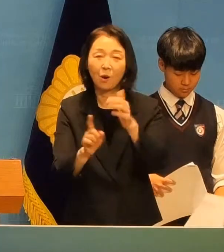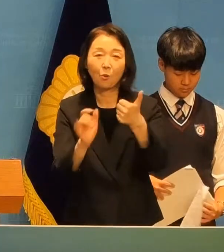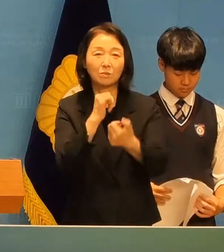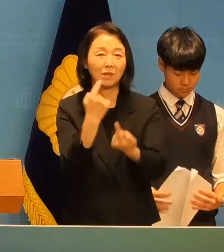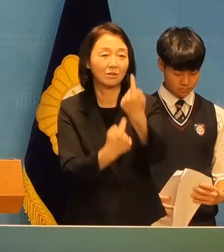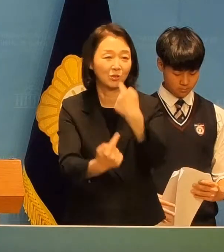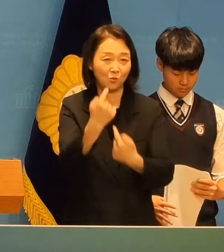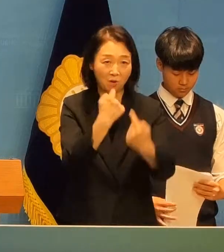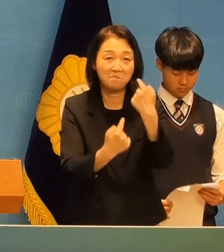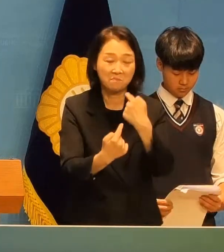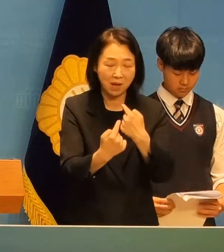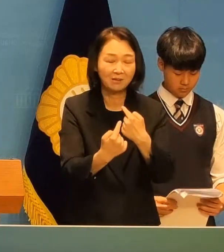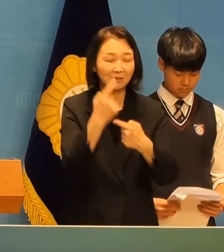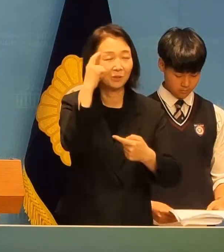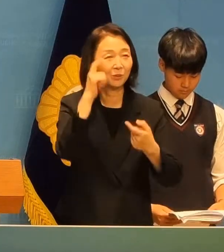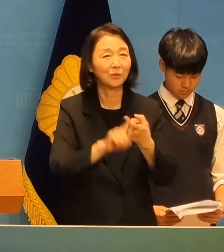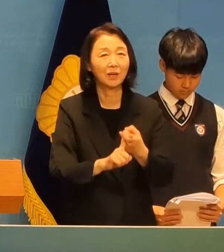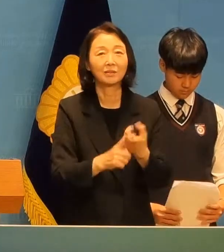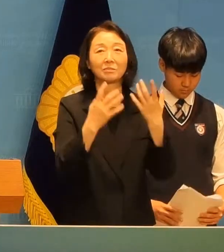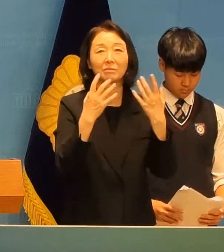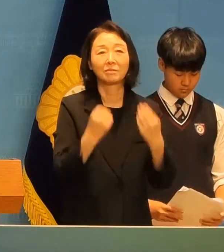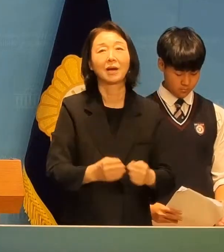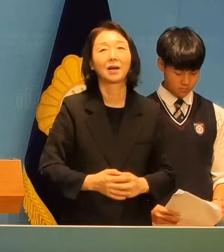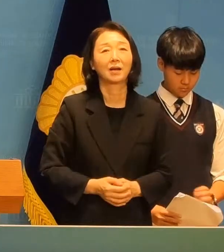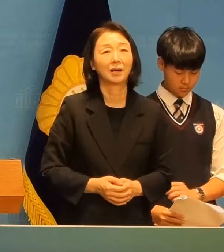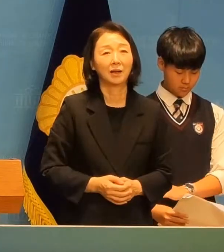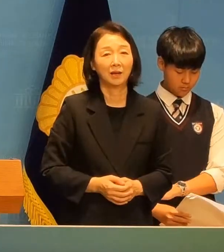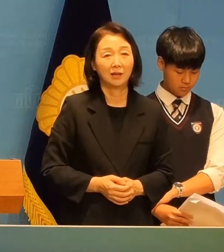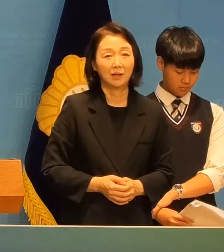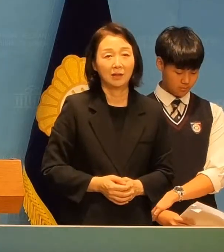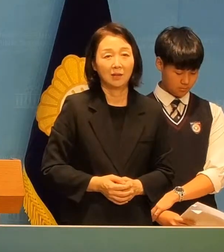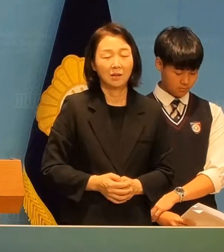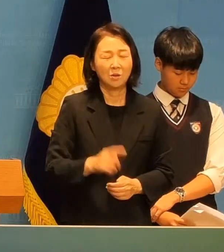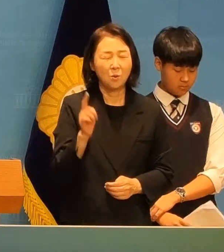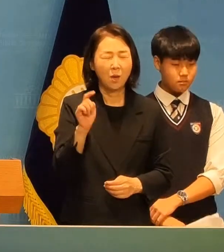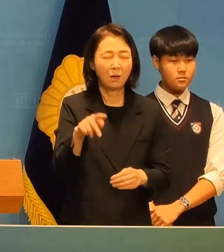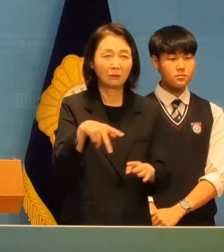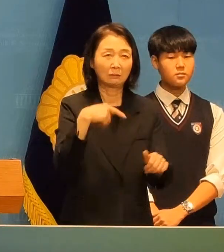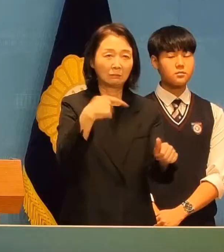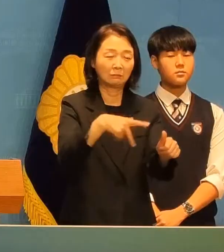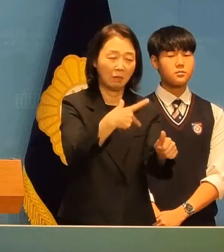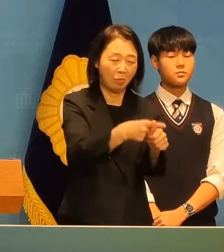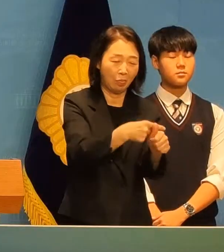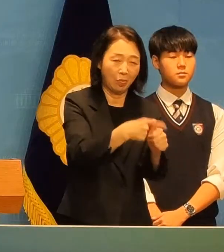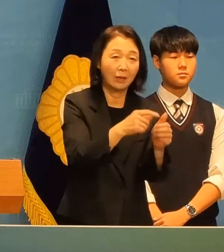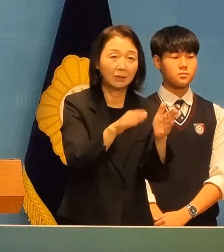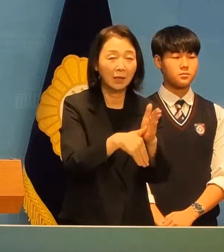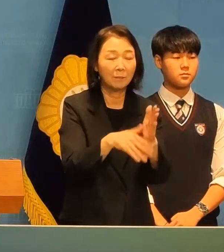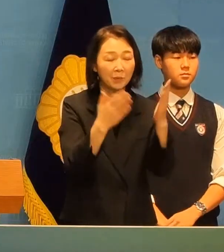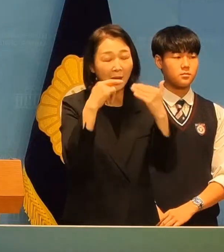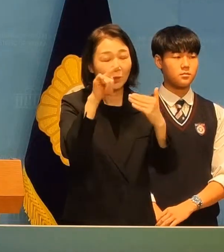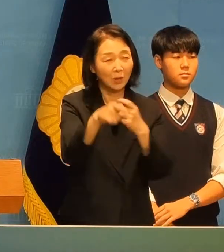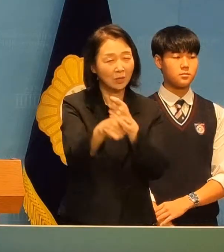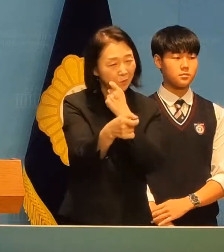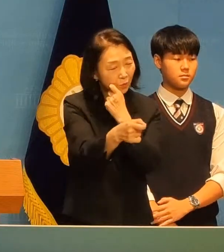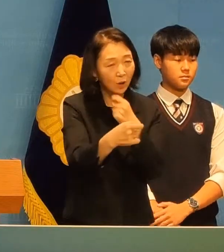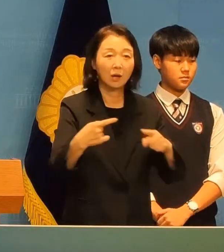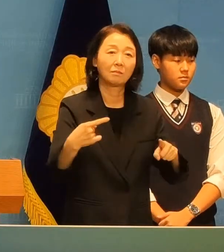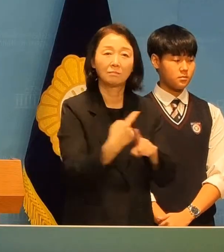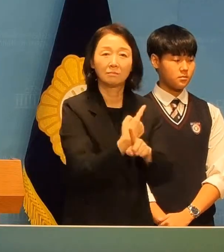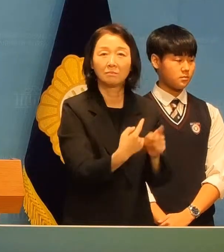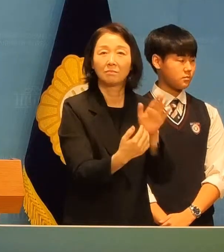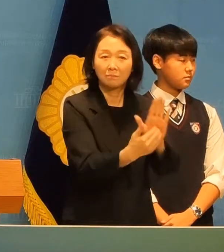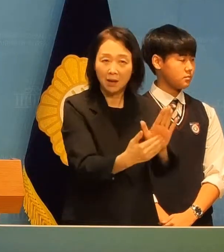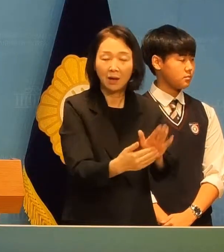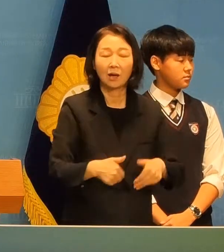의사를 밝히며 큰 관심을 모았고 이들은 거대한 가스라이팅 시도로부터 교실의 극우화를 막아내고 정치적